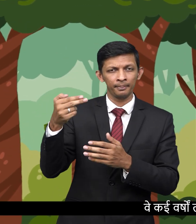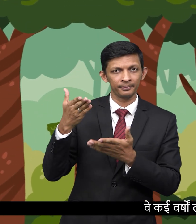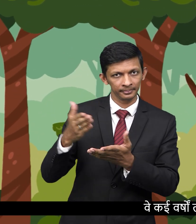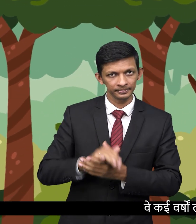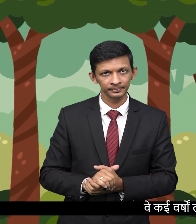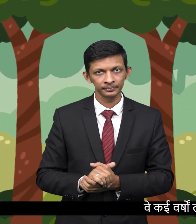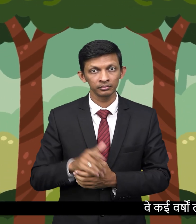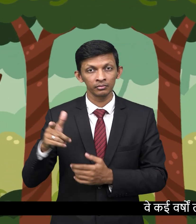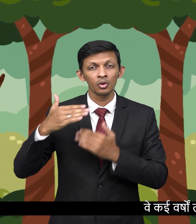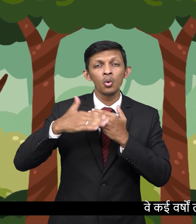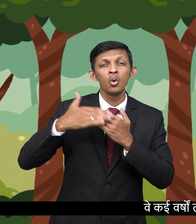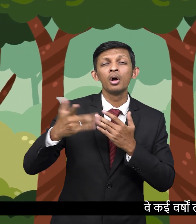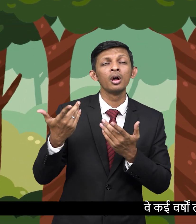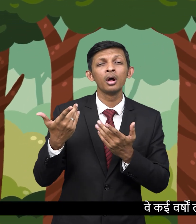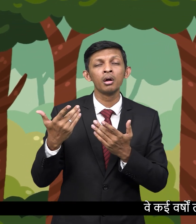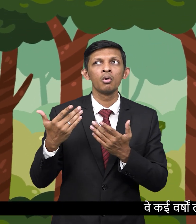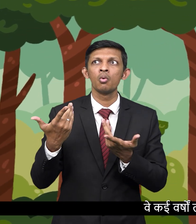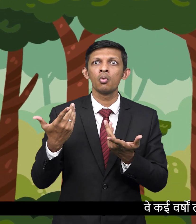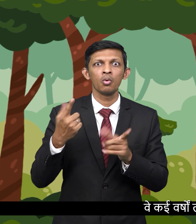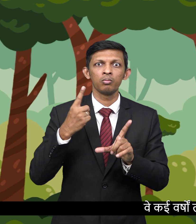वे कई वर्षों तक जीवित रहते हैं,